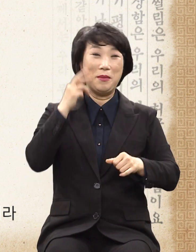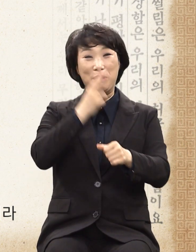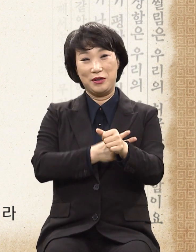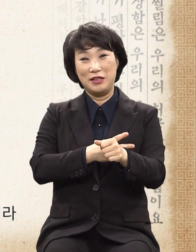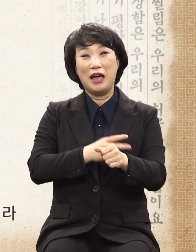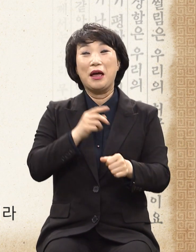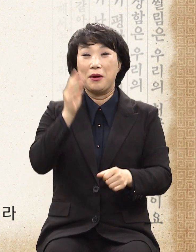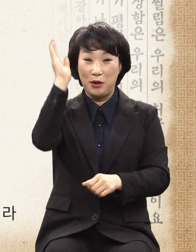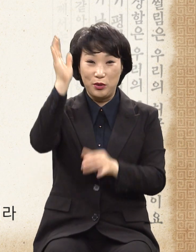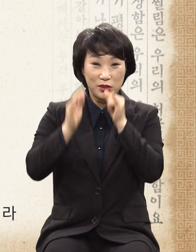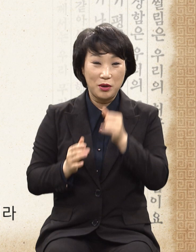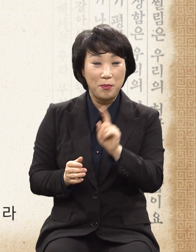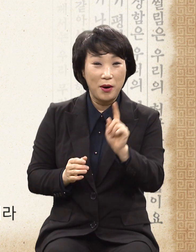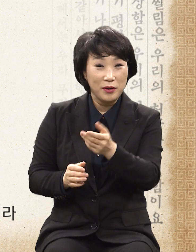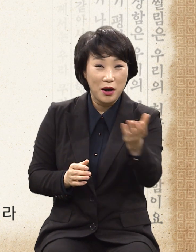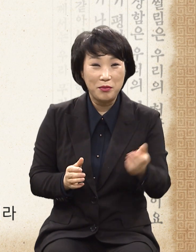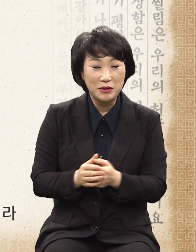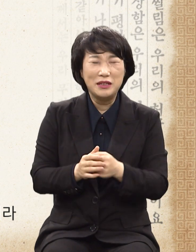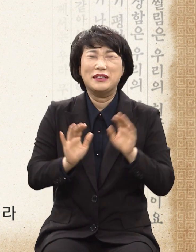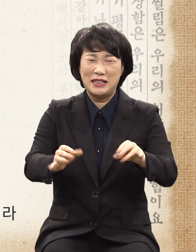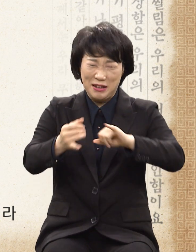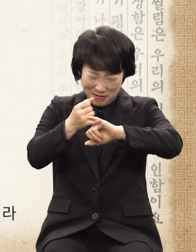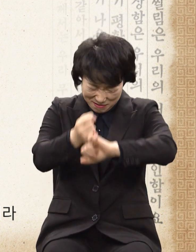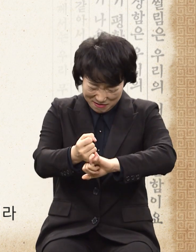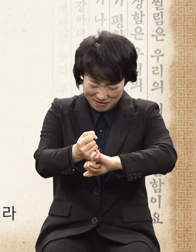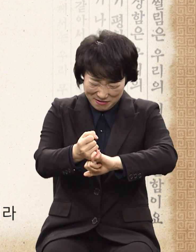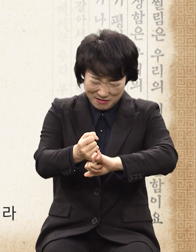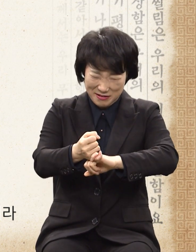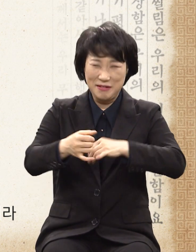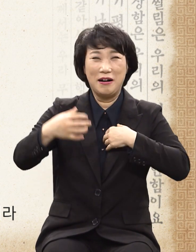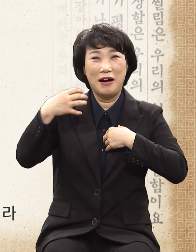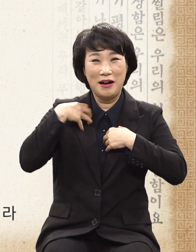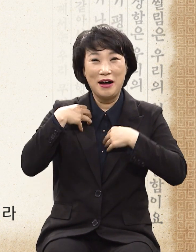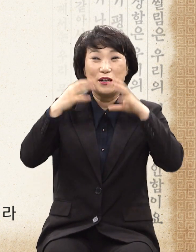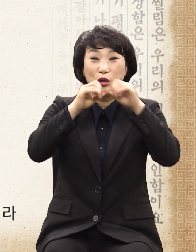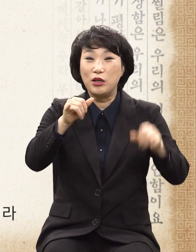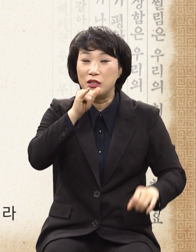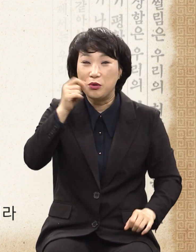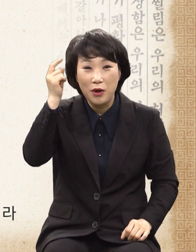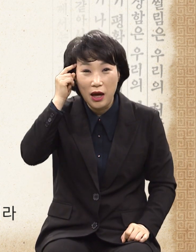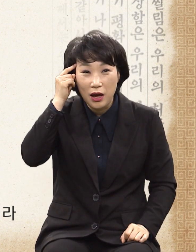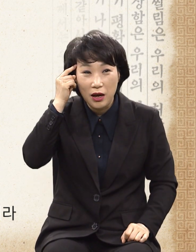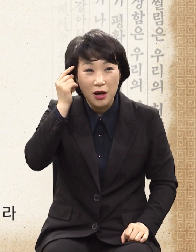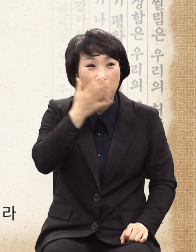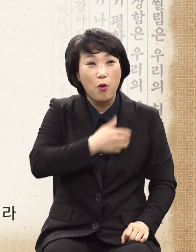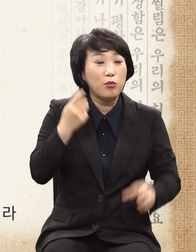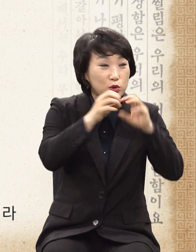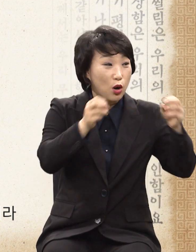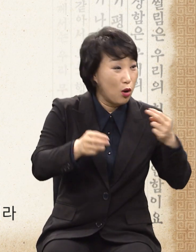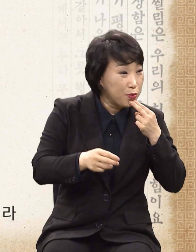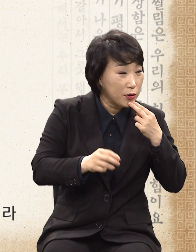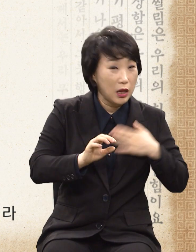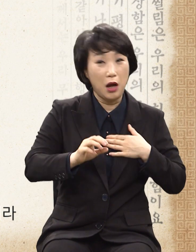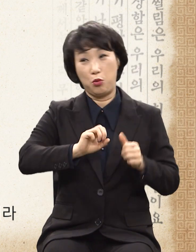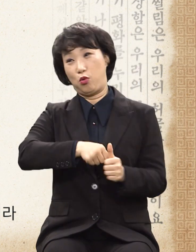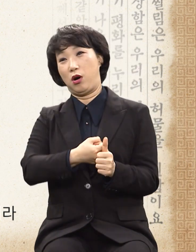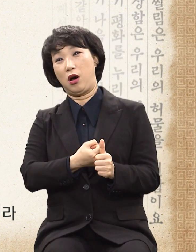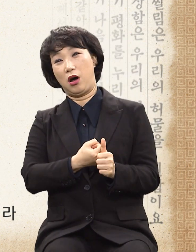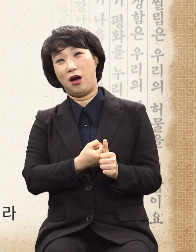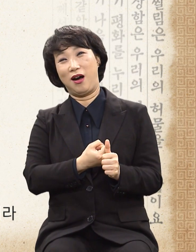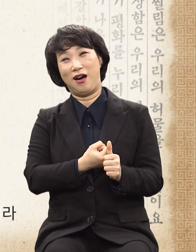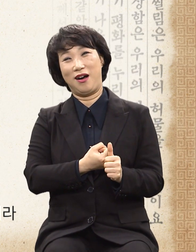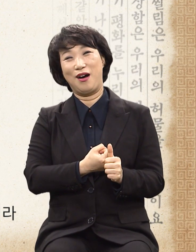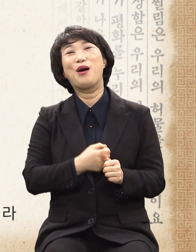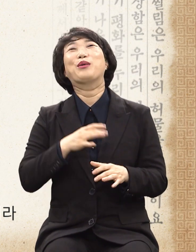바울은 말했습니다. 내가 부득불을 전하는 것은 전하지 않으면 내가 화가 미칠까